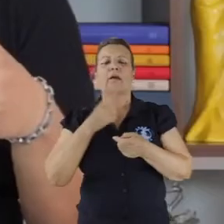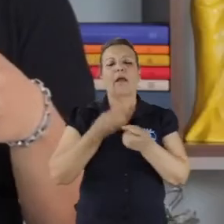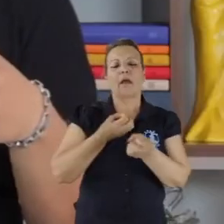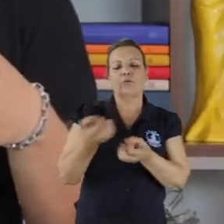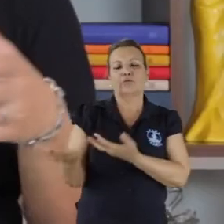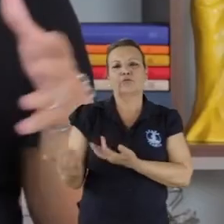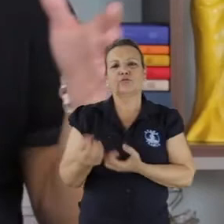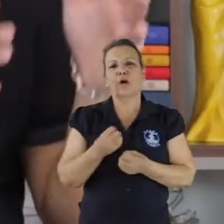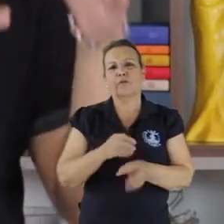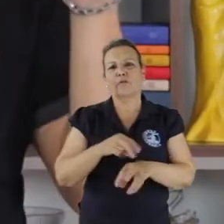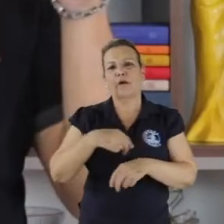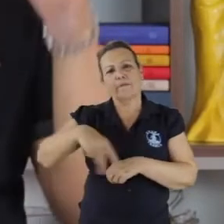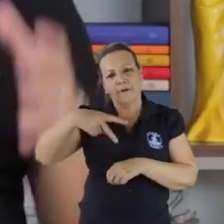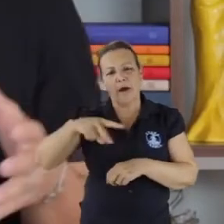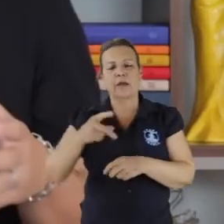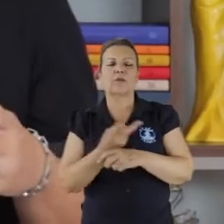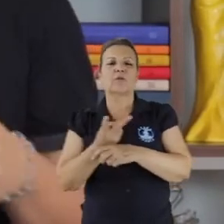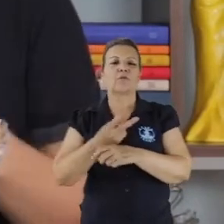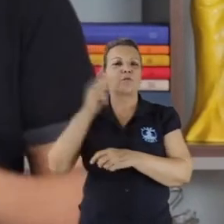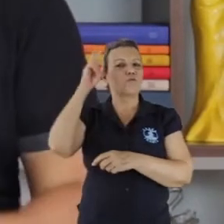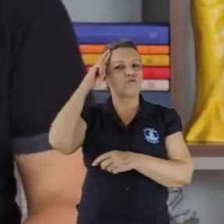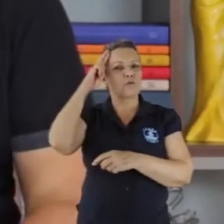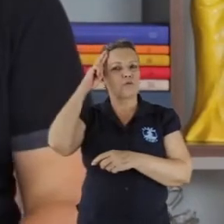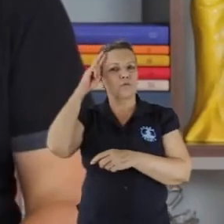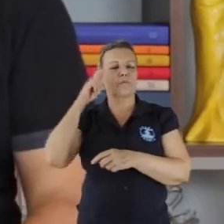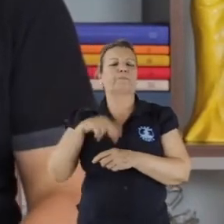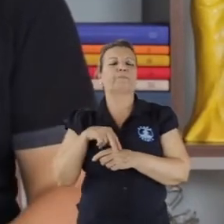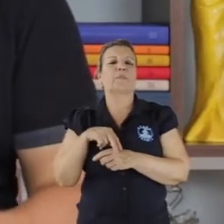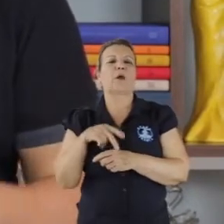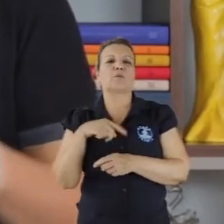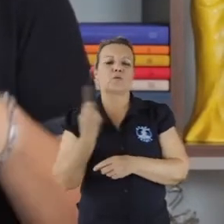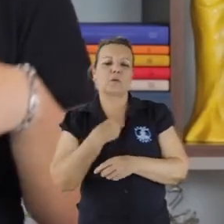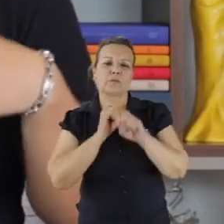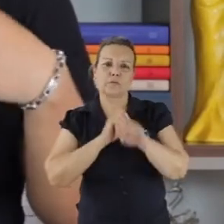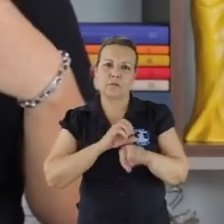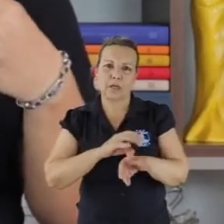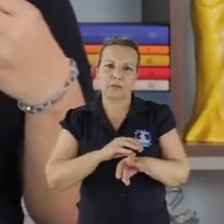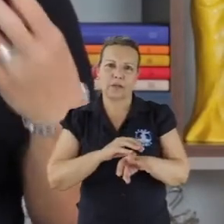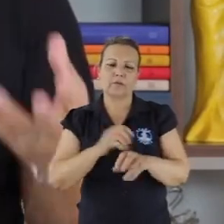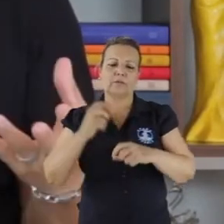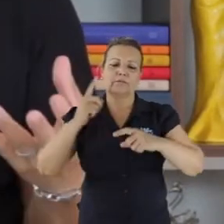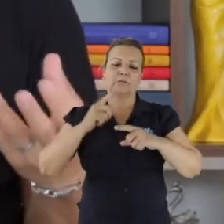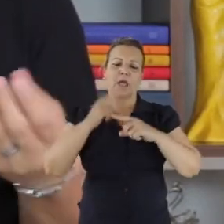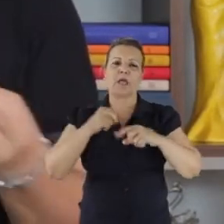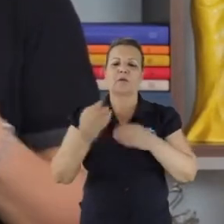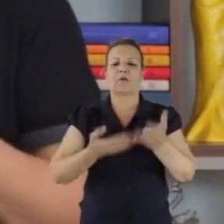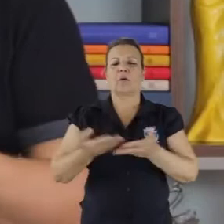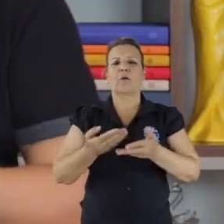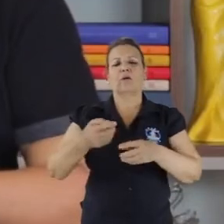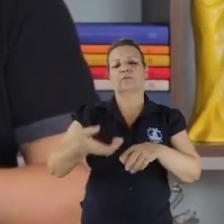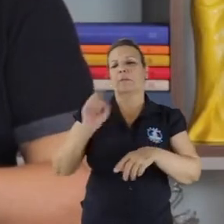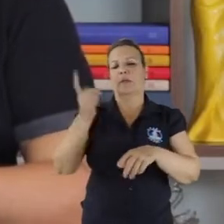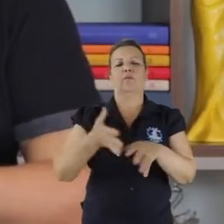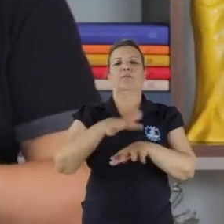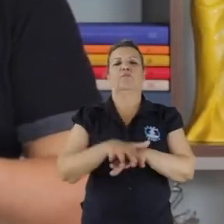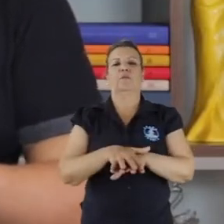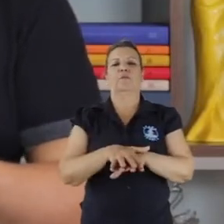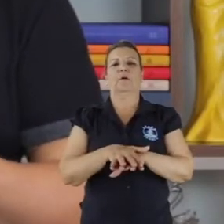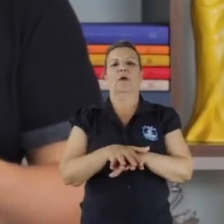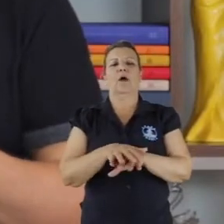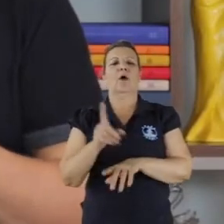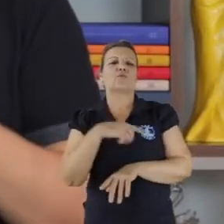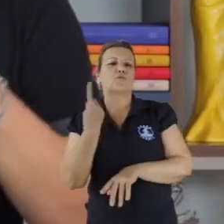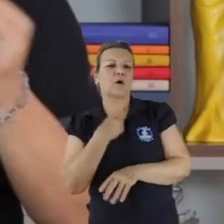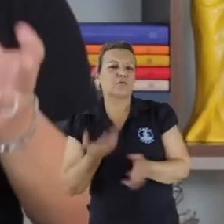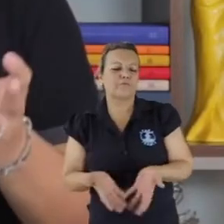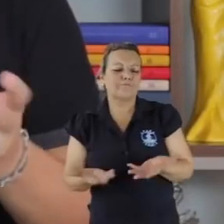somente. Nossa educação é competitiva e não inclusiva. Nossos incentivos são materiais e não espirituais. Que cada